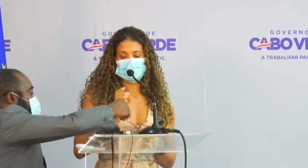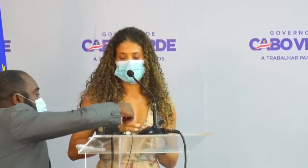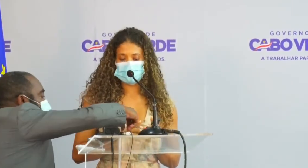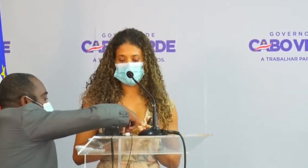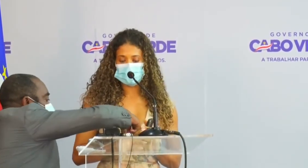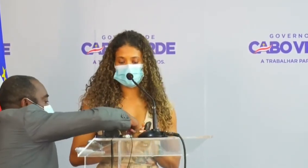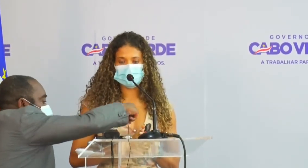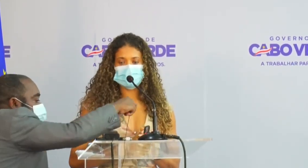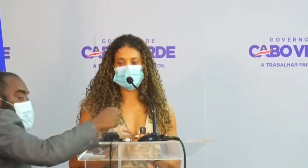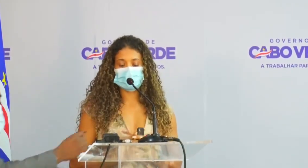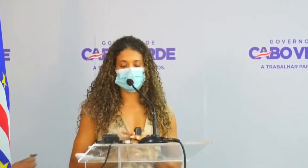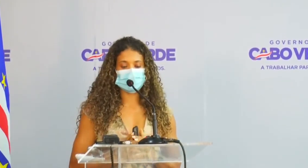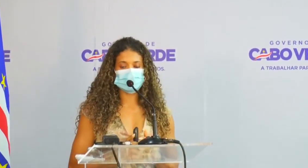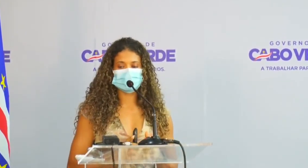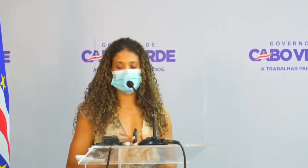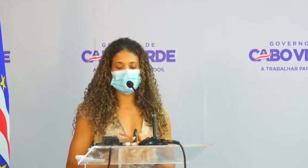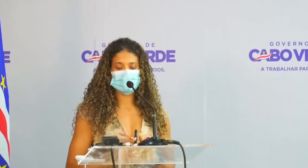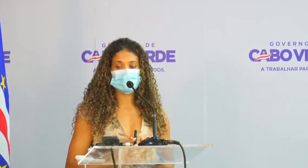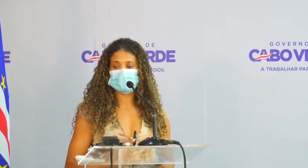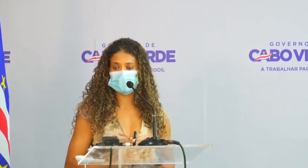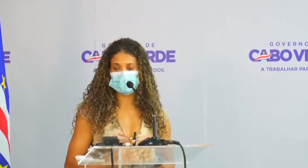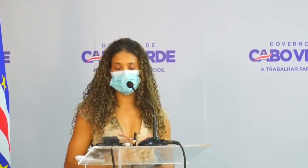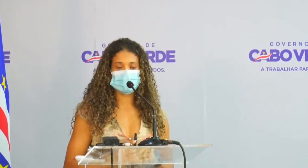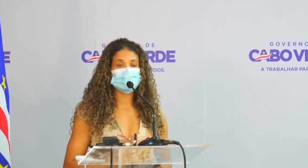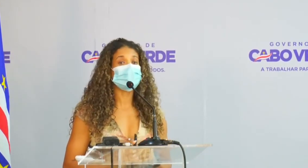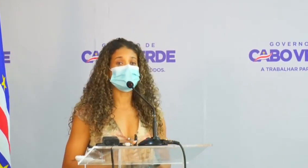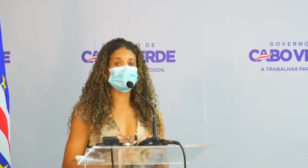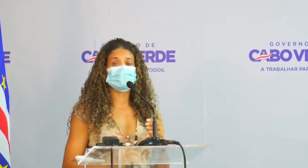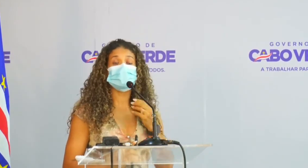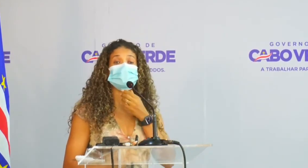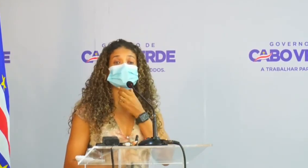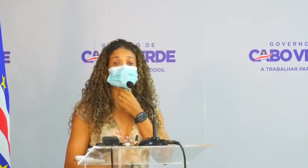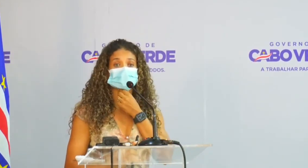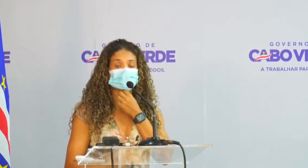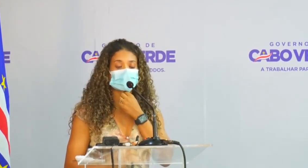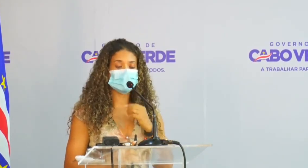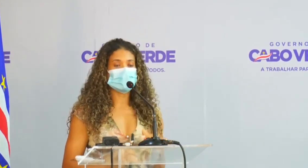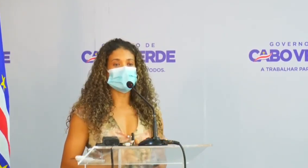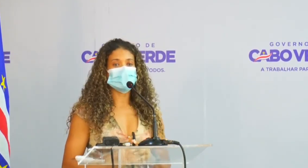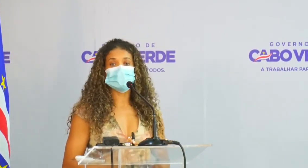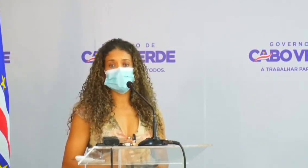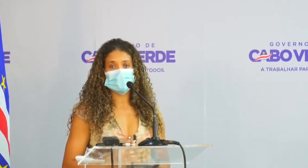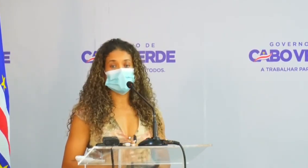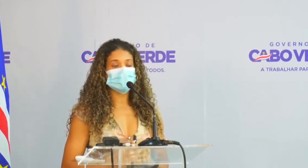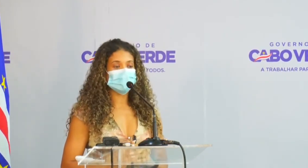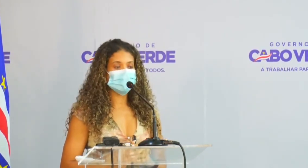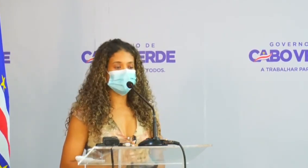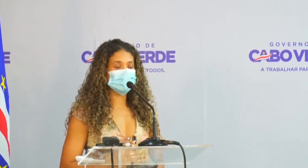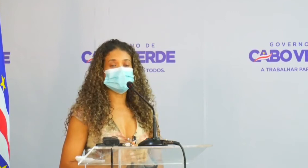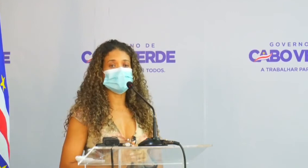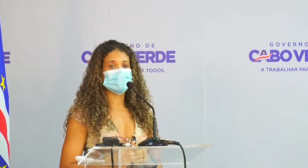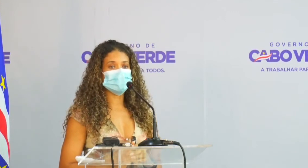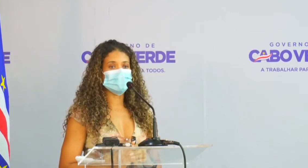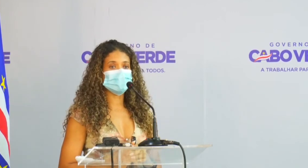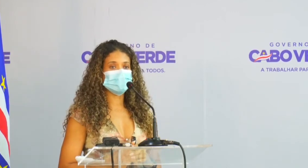Agradecemos a apresentação do Secretário de Estado das Finanças, Dr. Alcindo Motta, e agora sim pedimos a vossa atenção para a comunicação ao país do